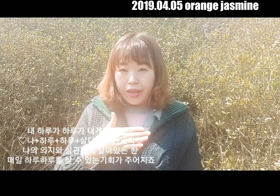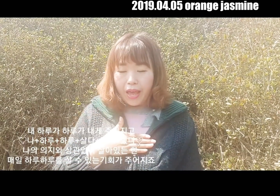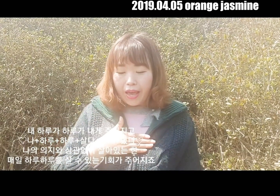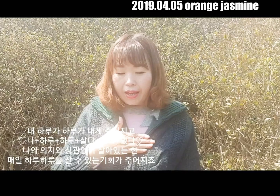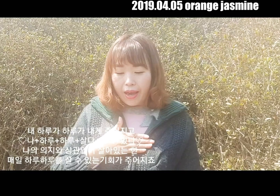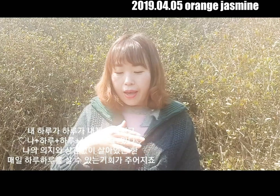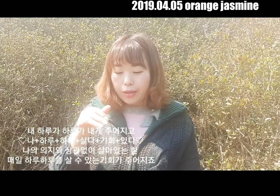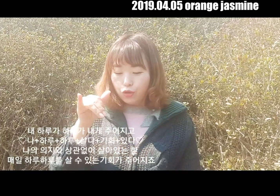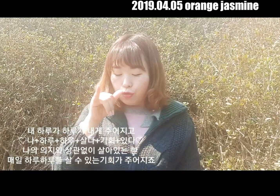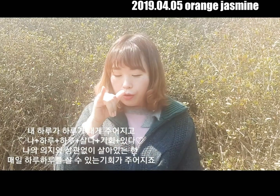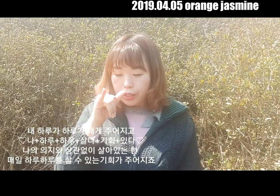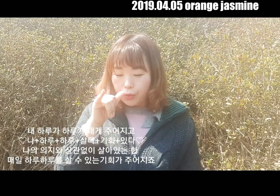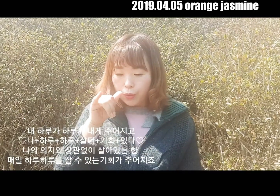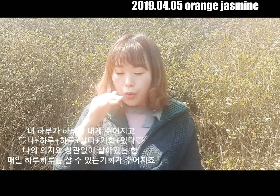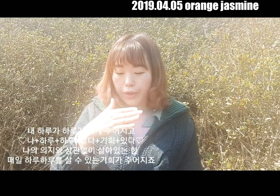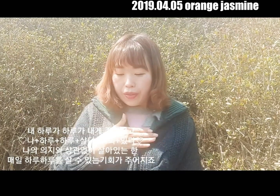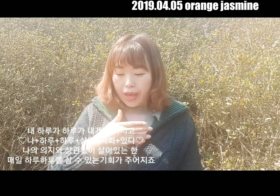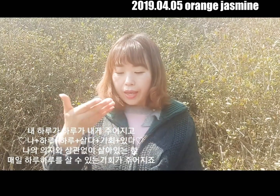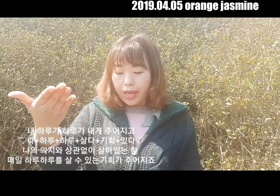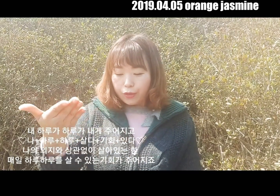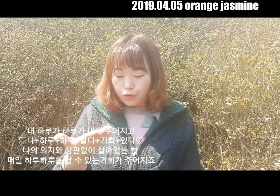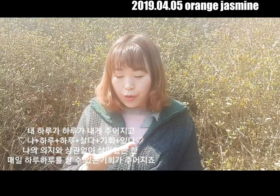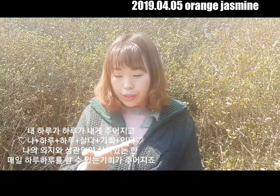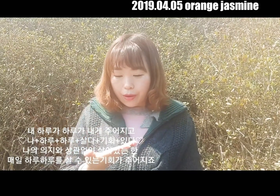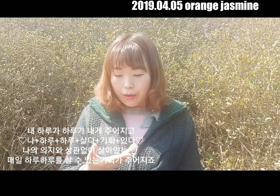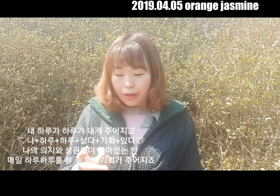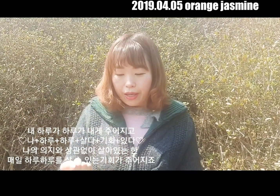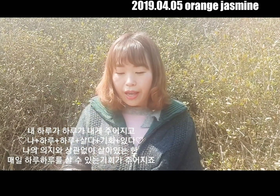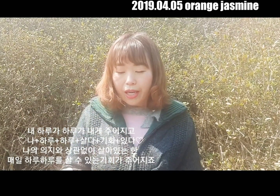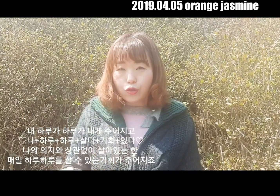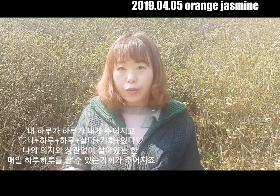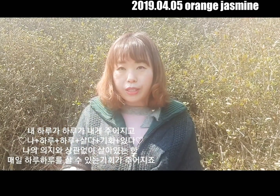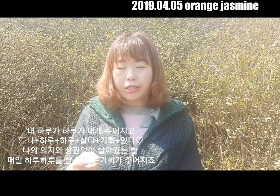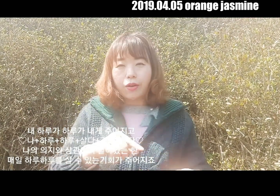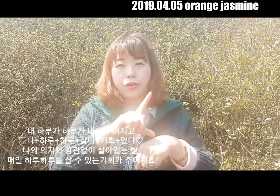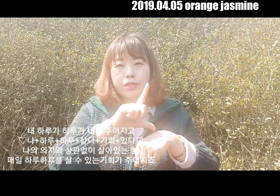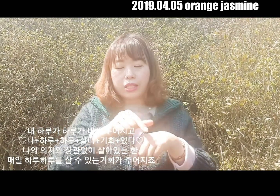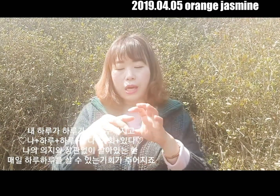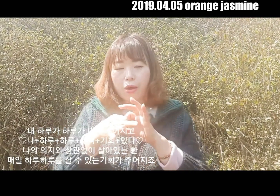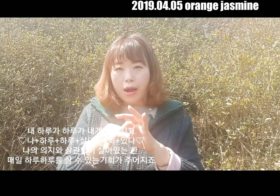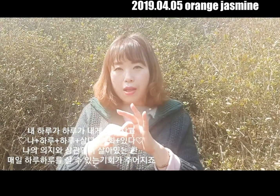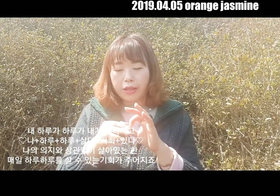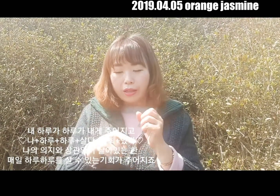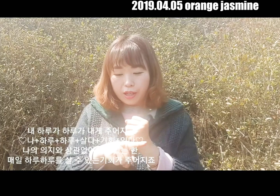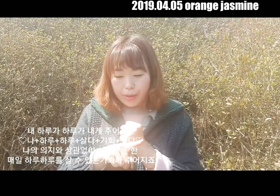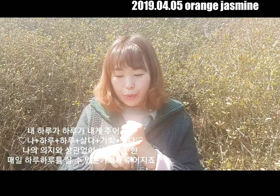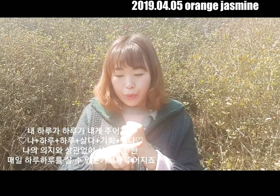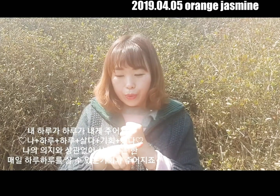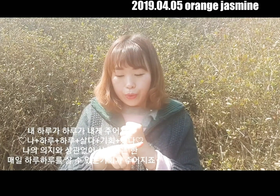하루하루가 내게 주어지고 내게 주어져. 이 내게 주어지는 거는 시간 관련한